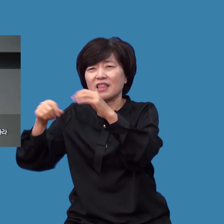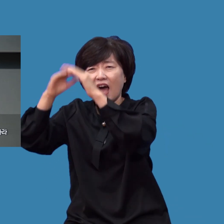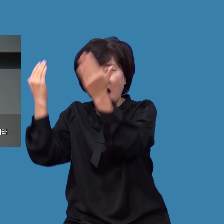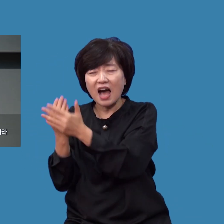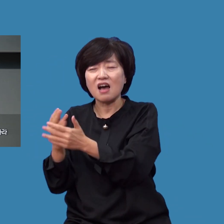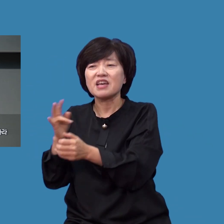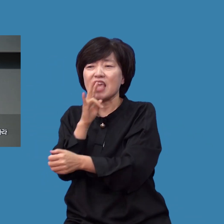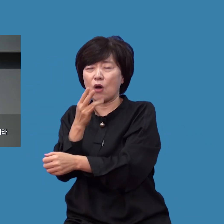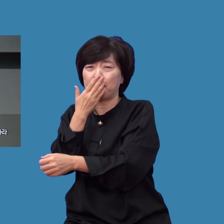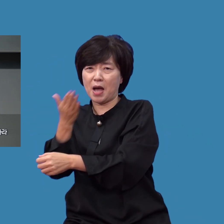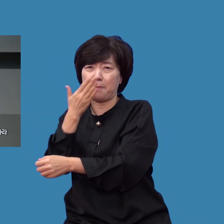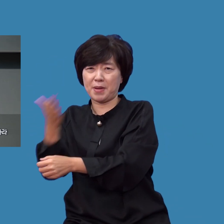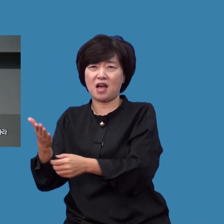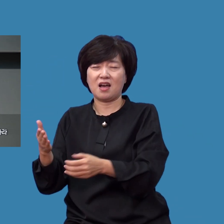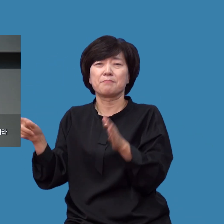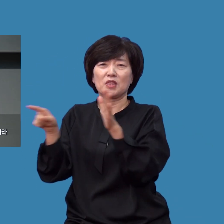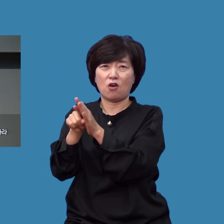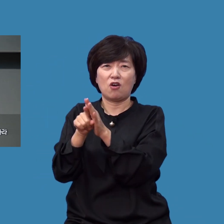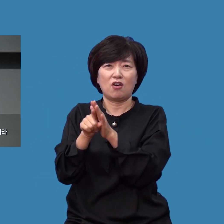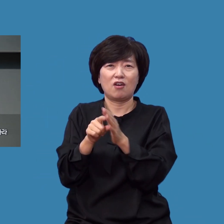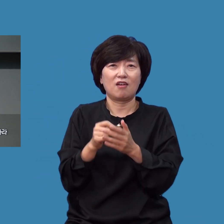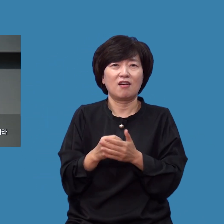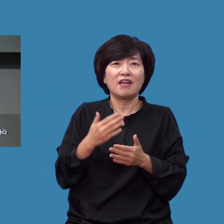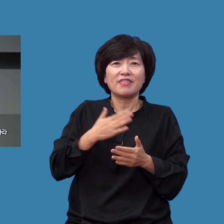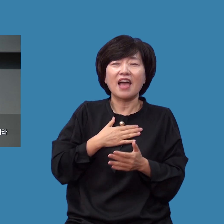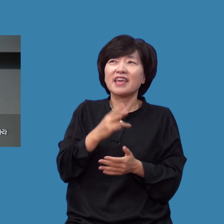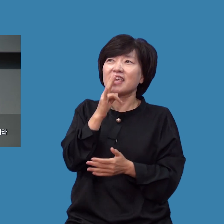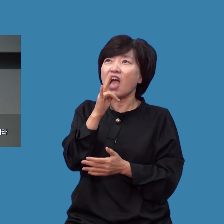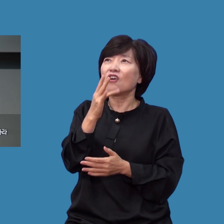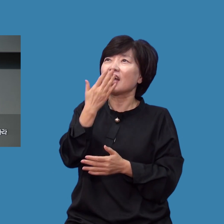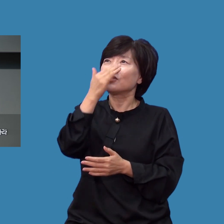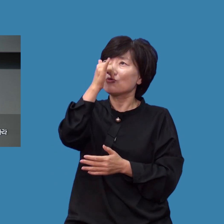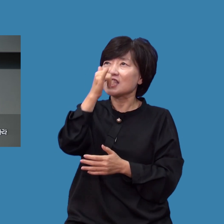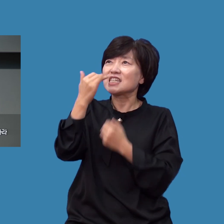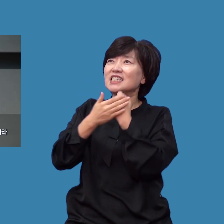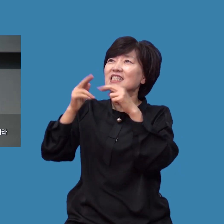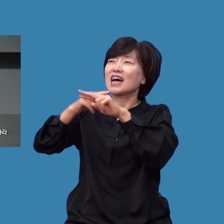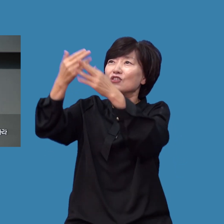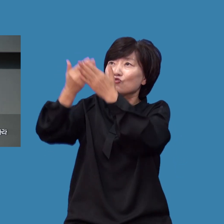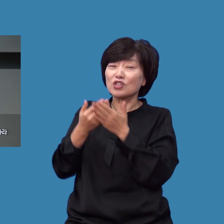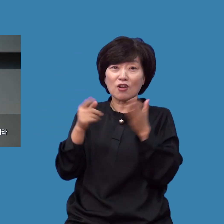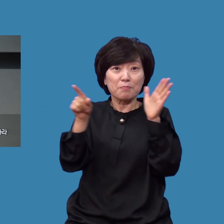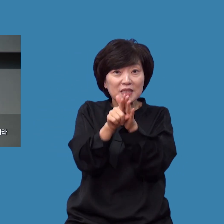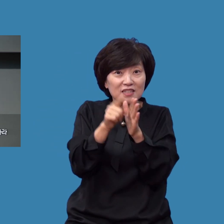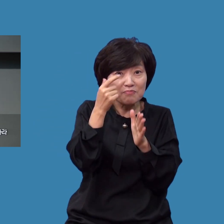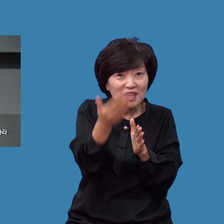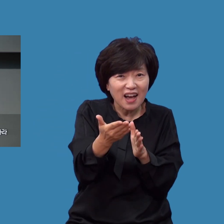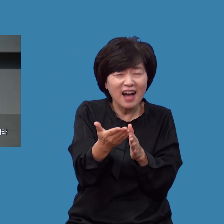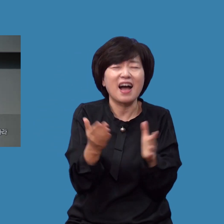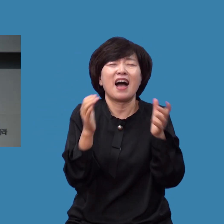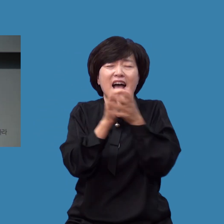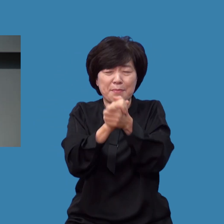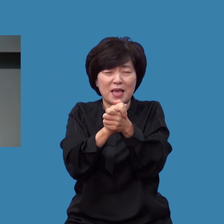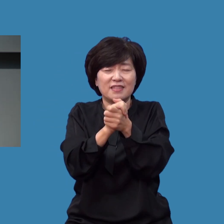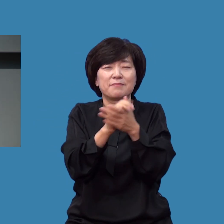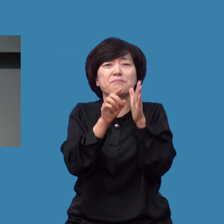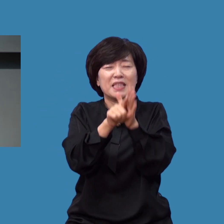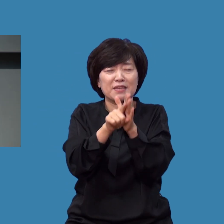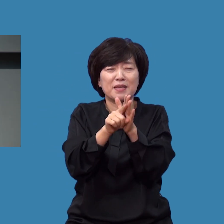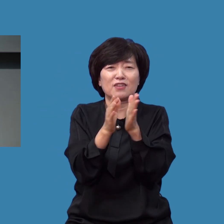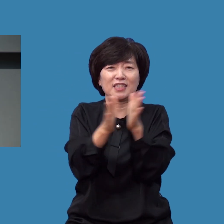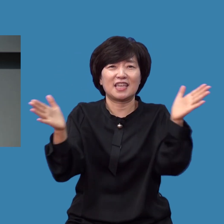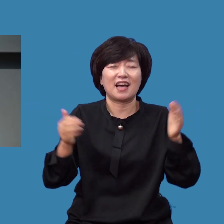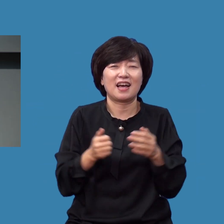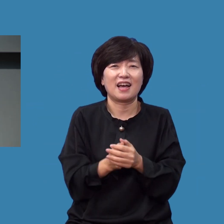오늘 여러분에게도 하나님께서 은사를 주실 것을 믿으십니까? 아멘. 그 믿음에서 시작하는 것입니다. 자, 그래서 뭐 예언이